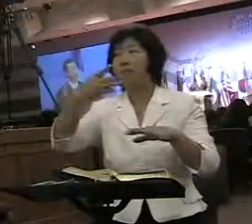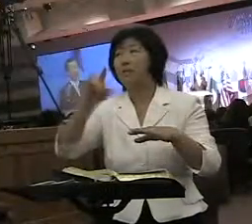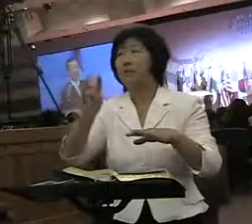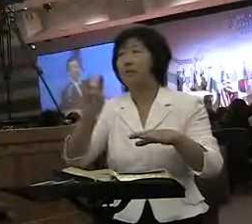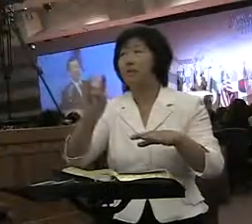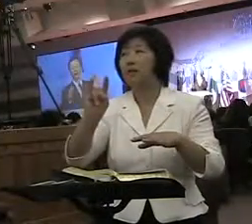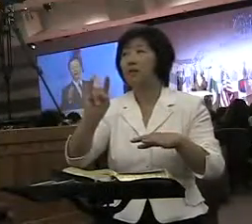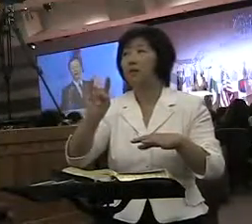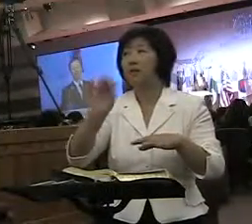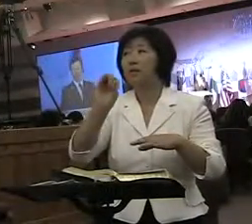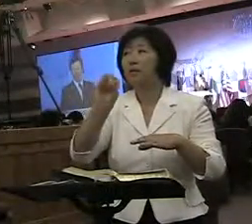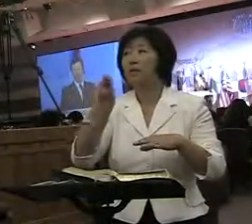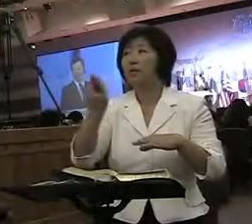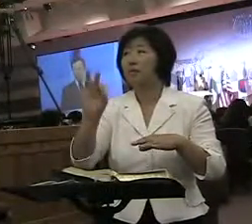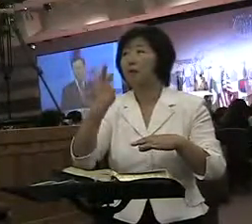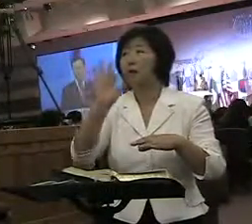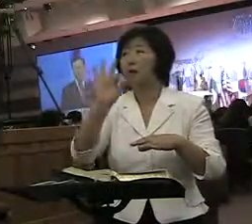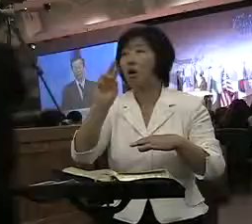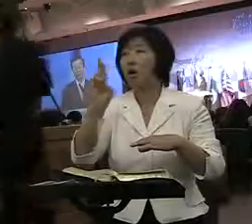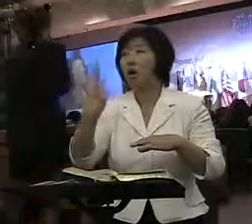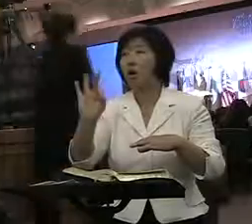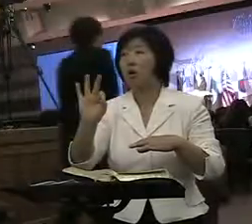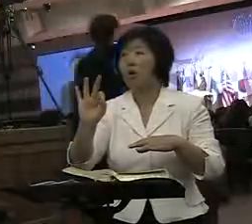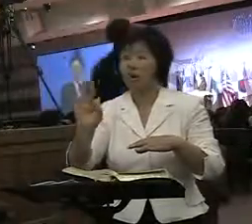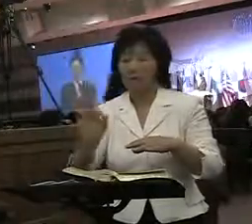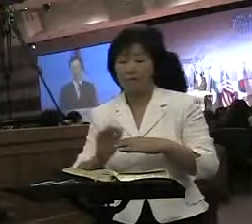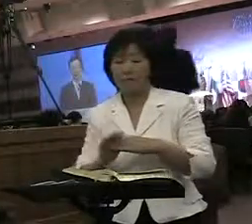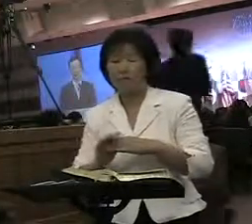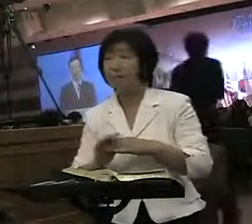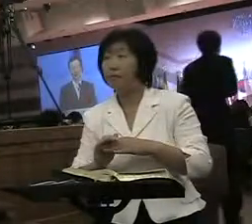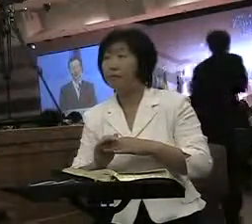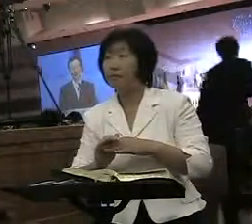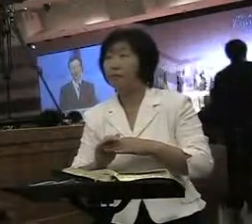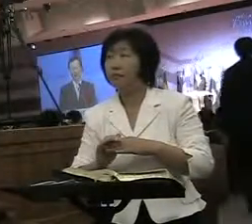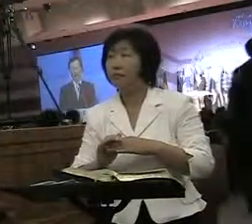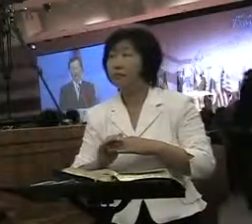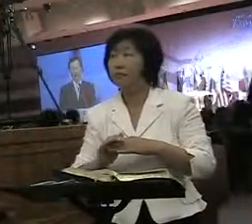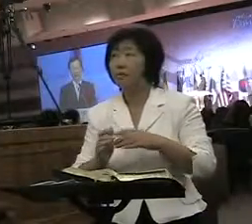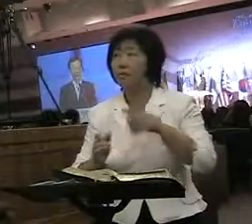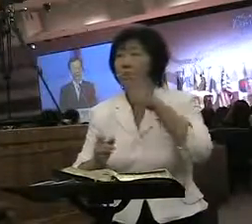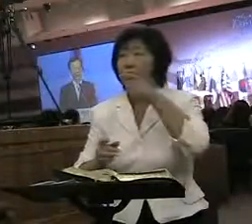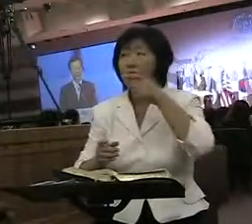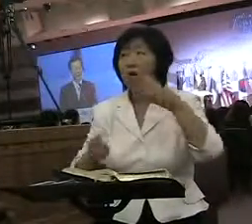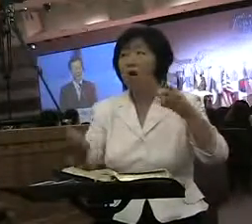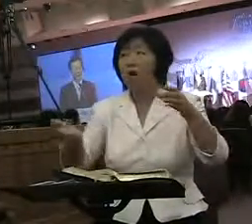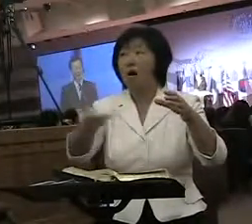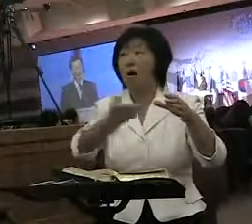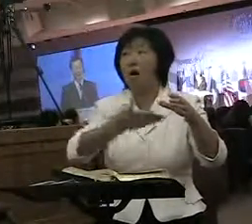물결을 박차고 이 내륙적으로 올라오는 모습을 본 적이 있나요? 대단합니다.